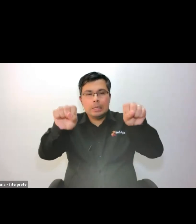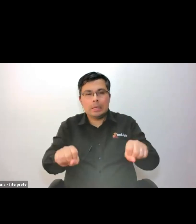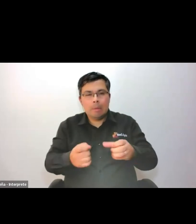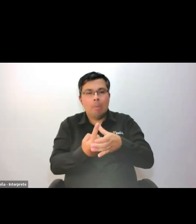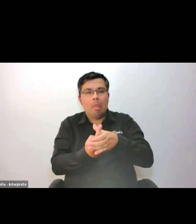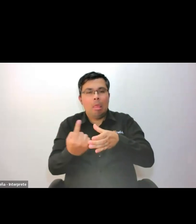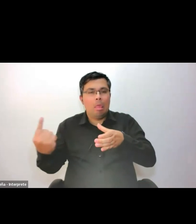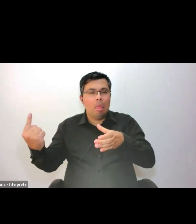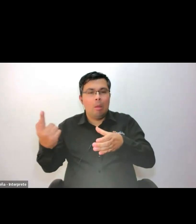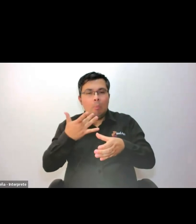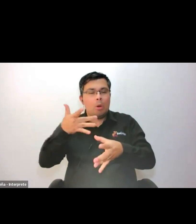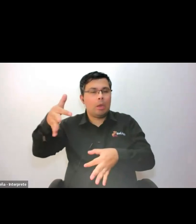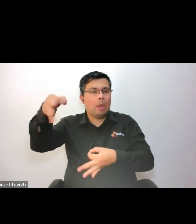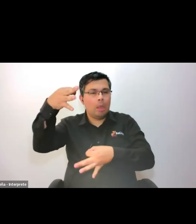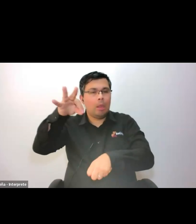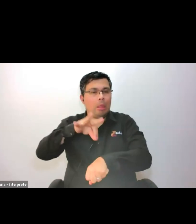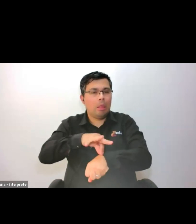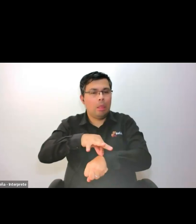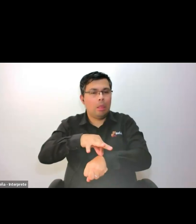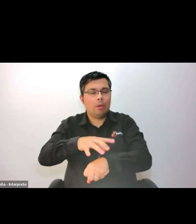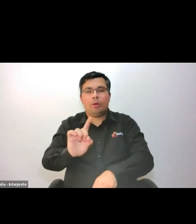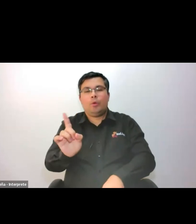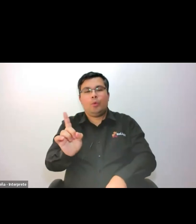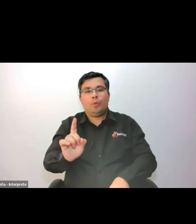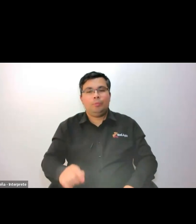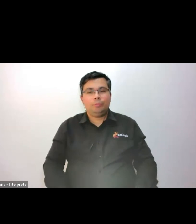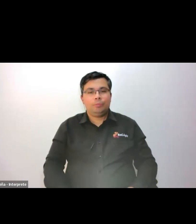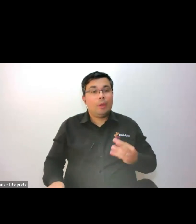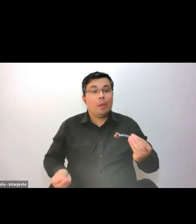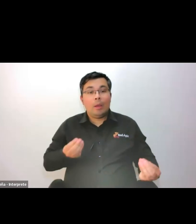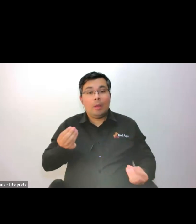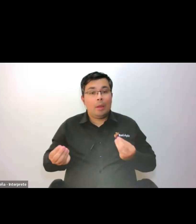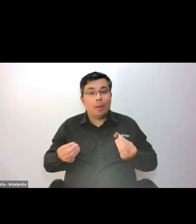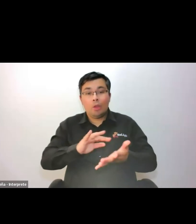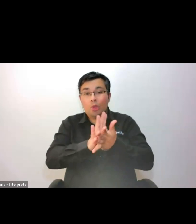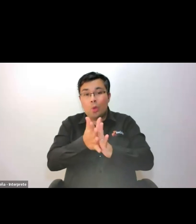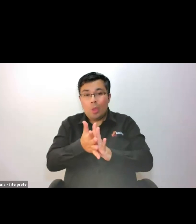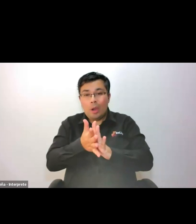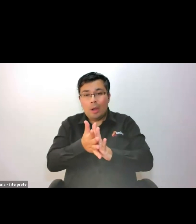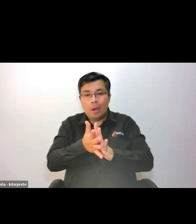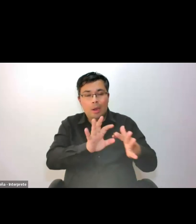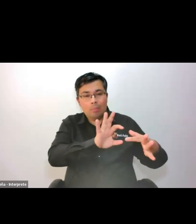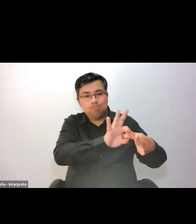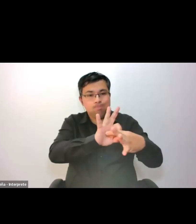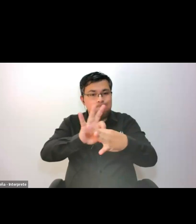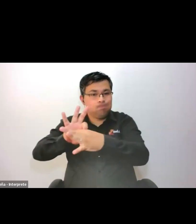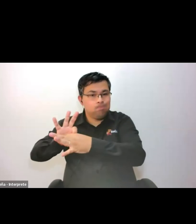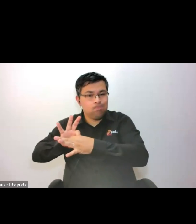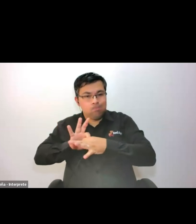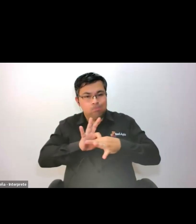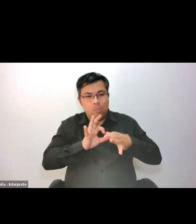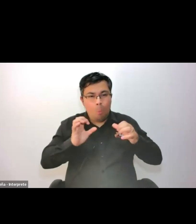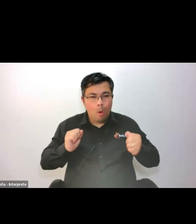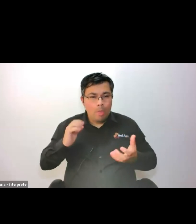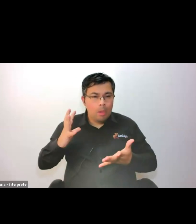un certificado. No. Lo que corresponde es hacer todas las vinculaciones posibles para que el niño ingrese a algún